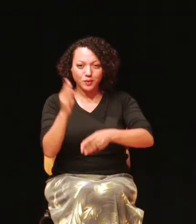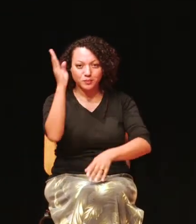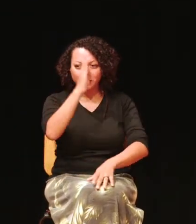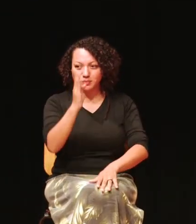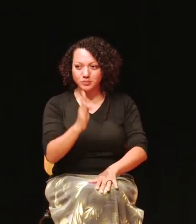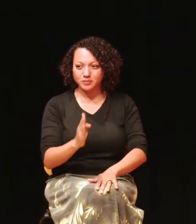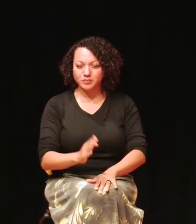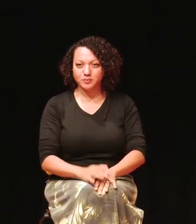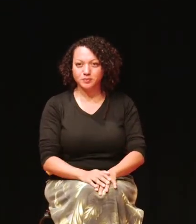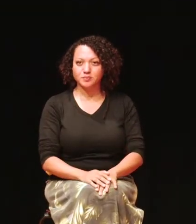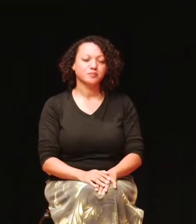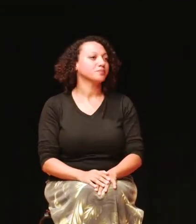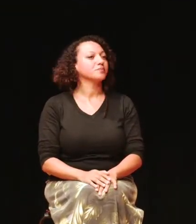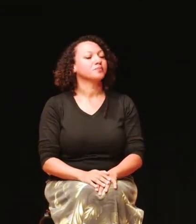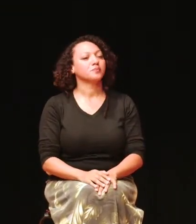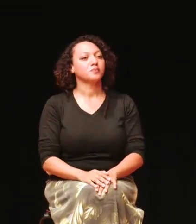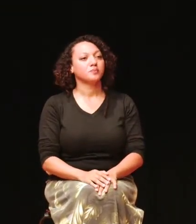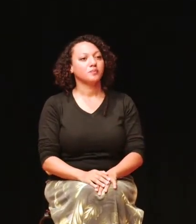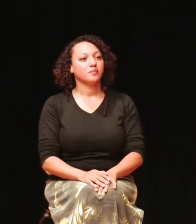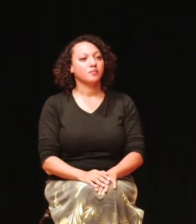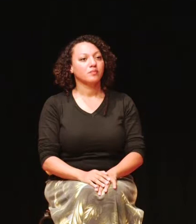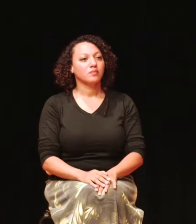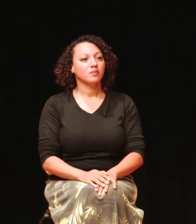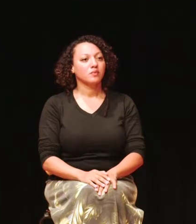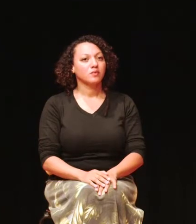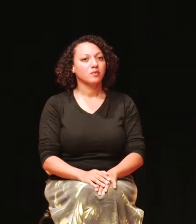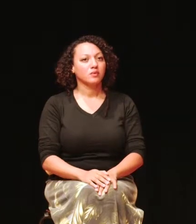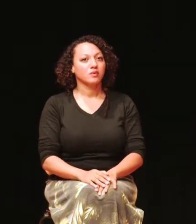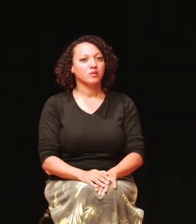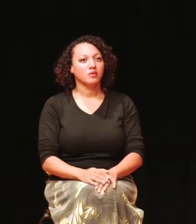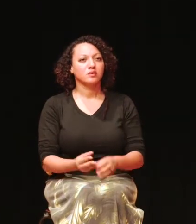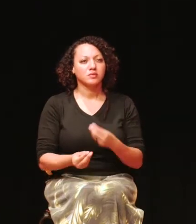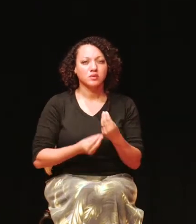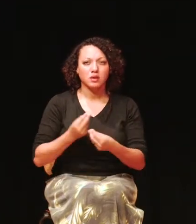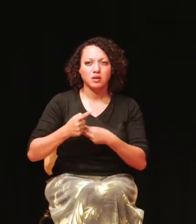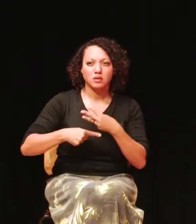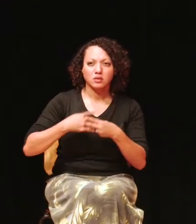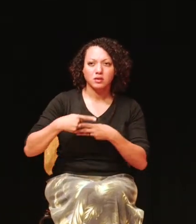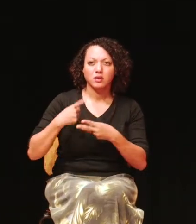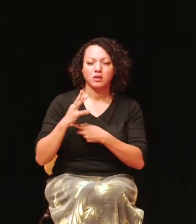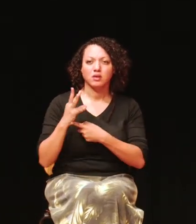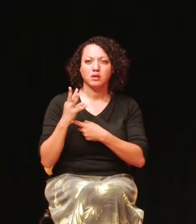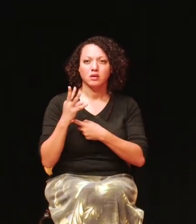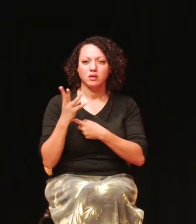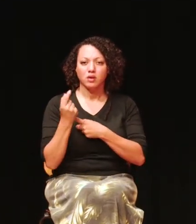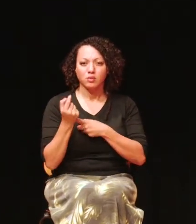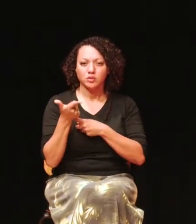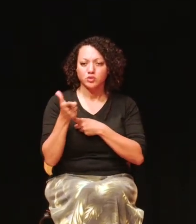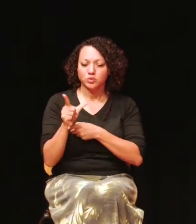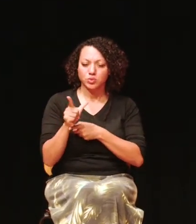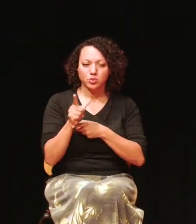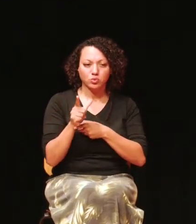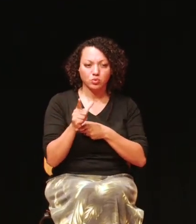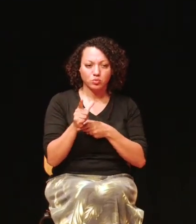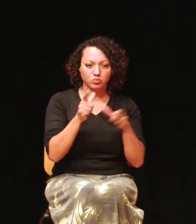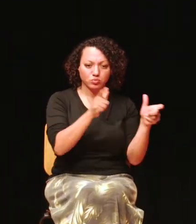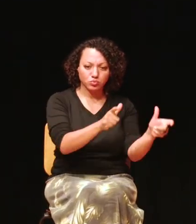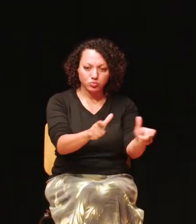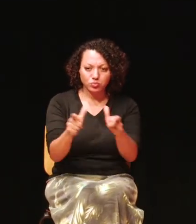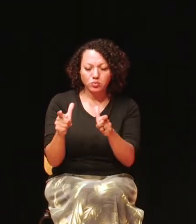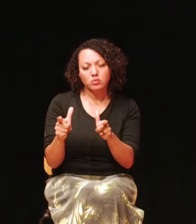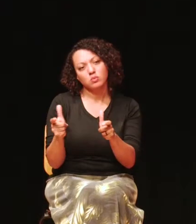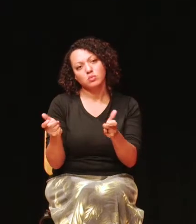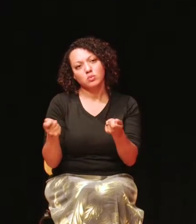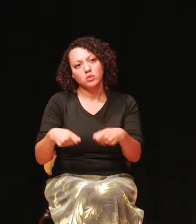né? É, uma solução seria mesclá-las com obras de outras origens? É, isso